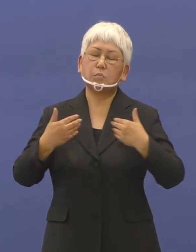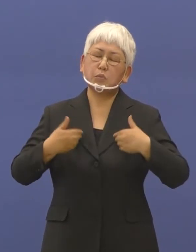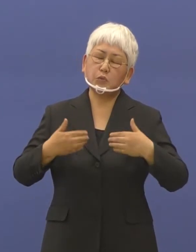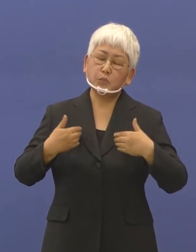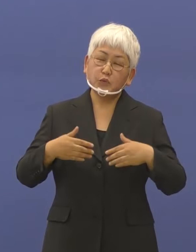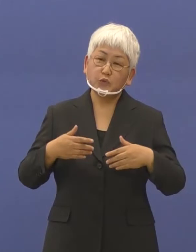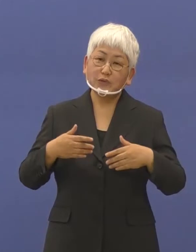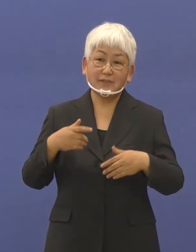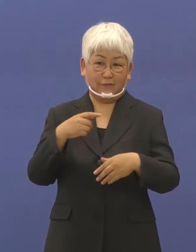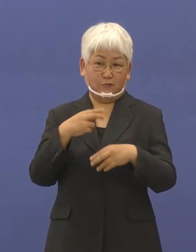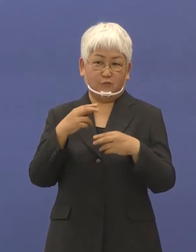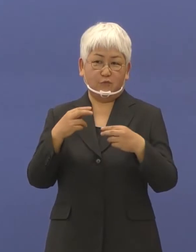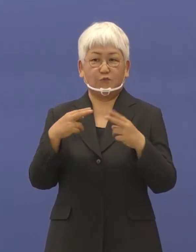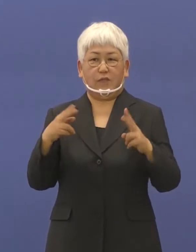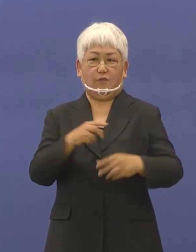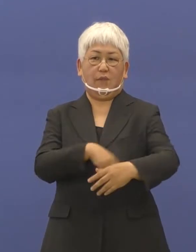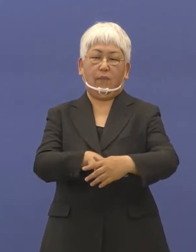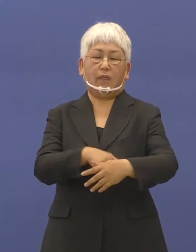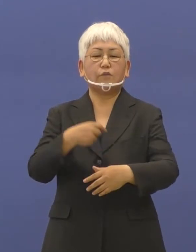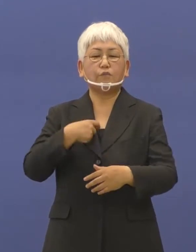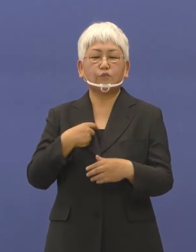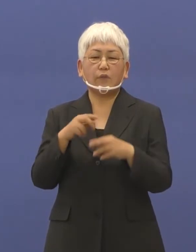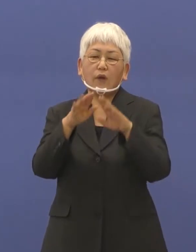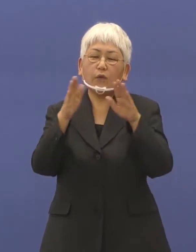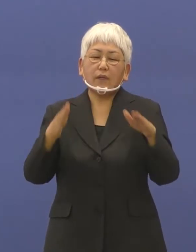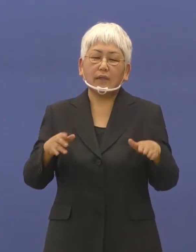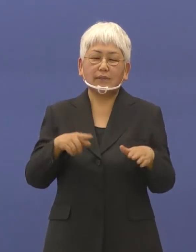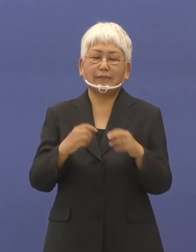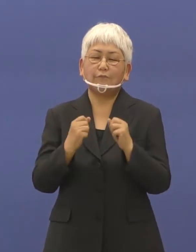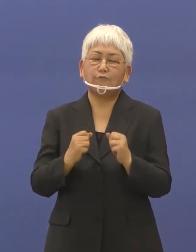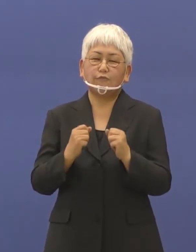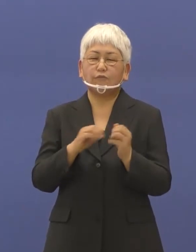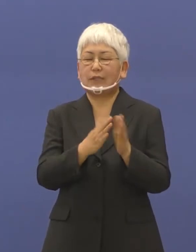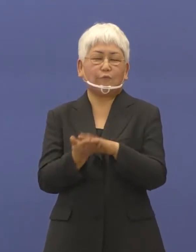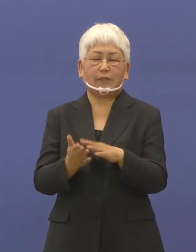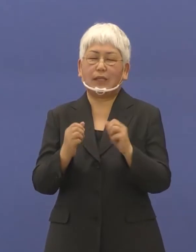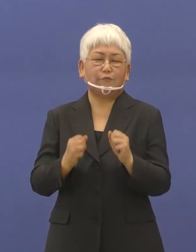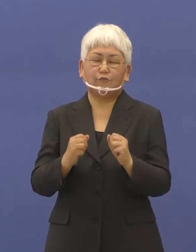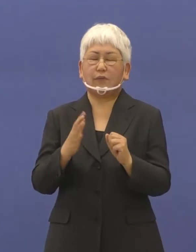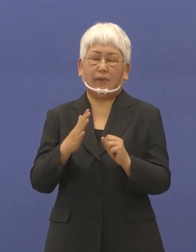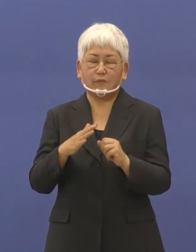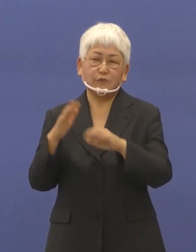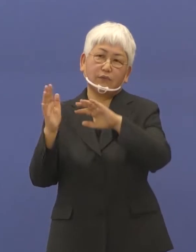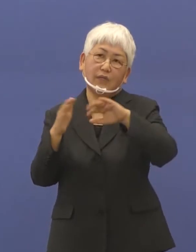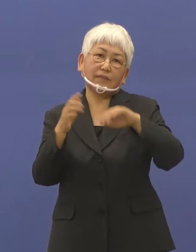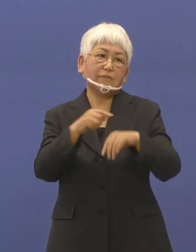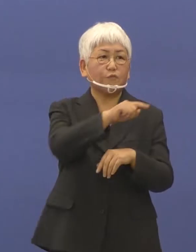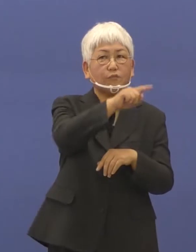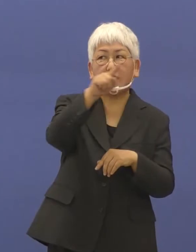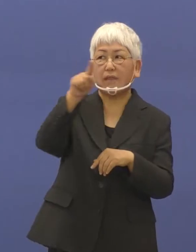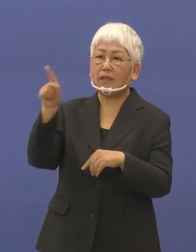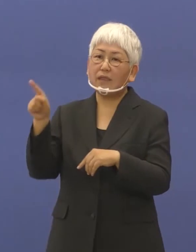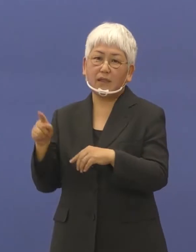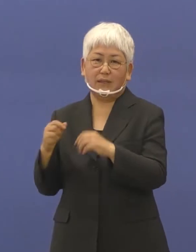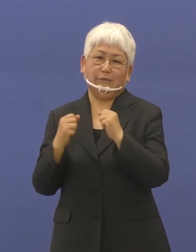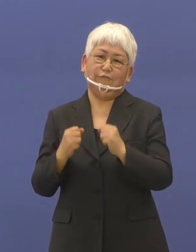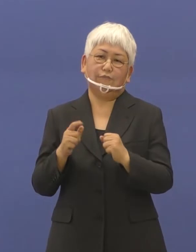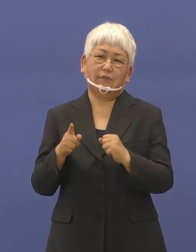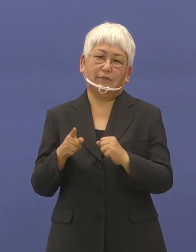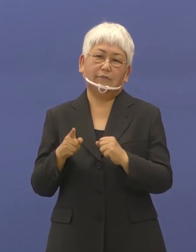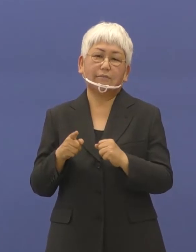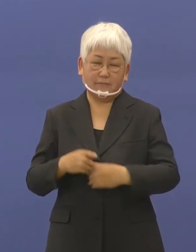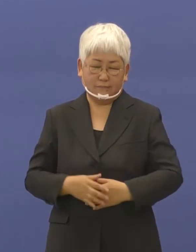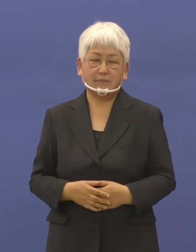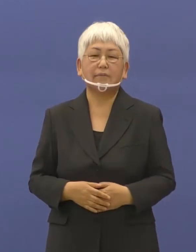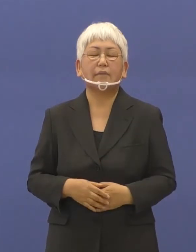で、自分はそのお墓にいるんじゃなくて千の風になってどこにでもいるみたいな歌で大きな共感